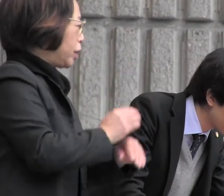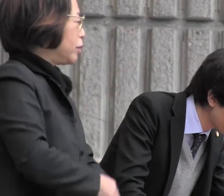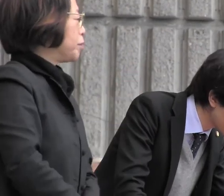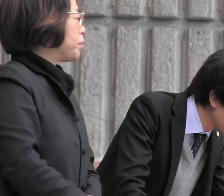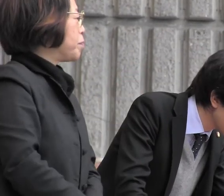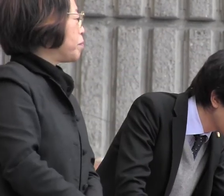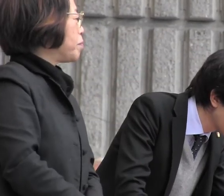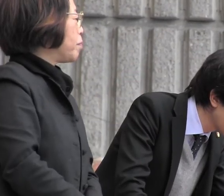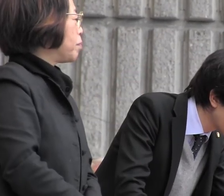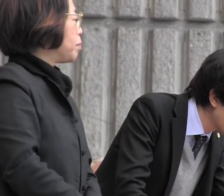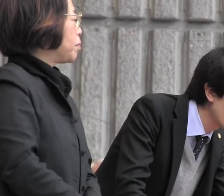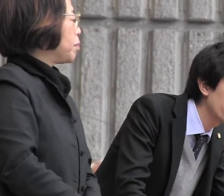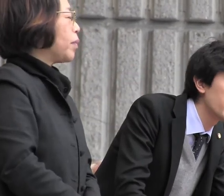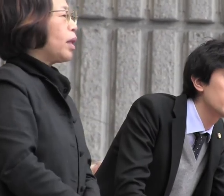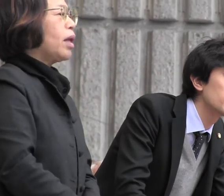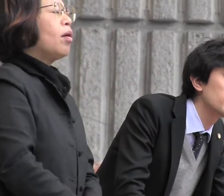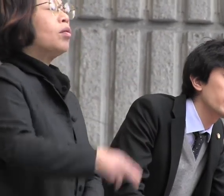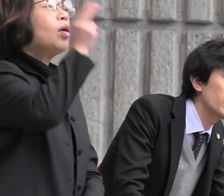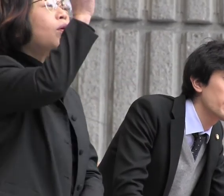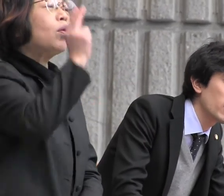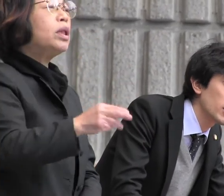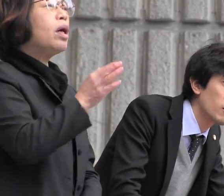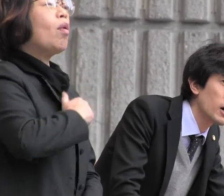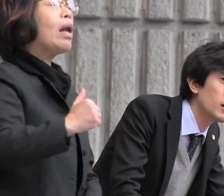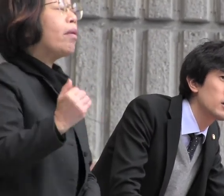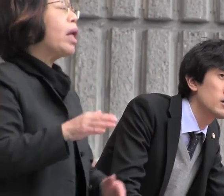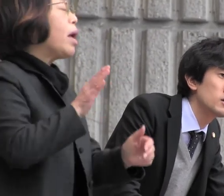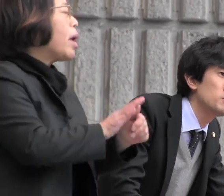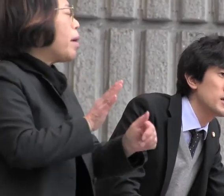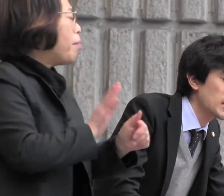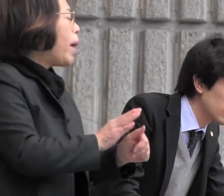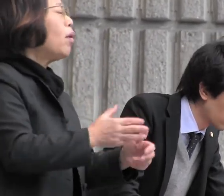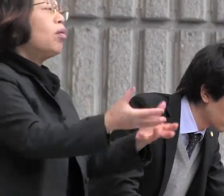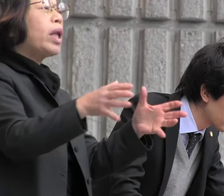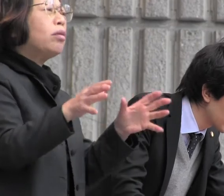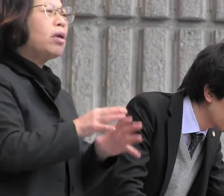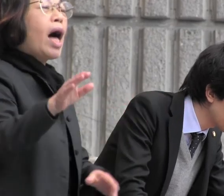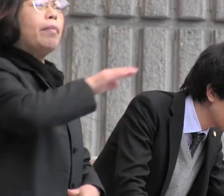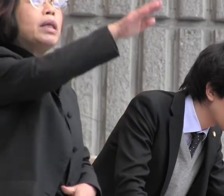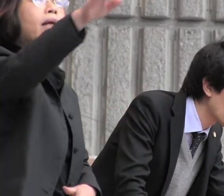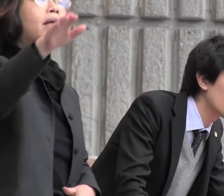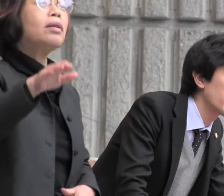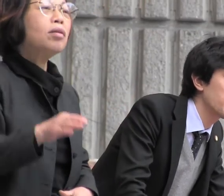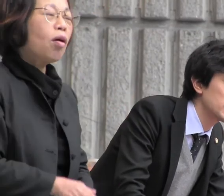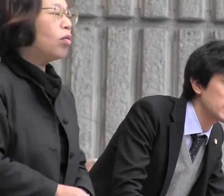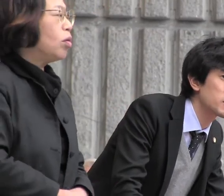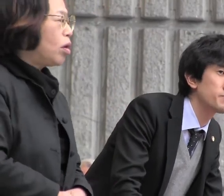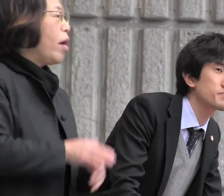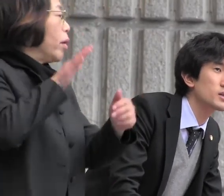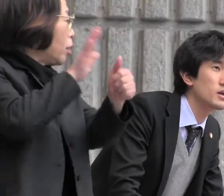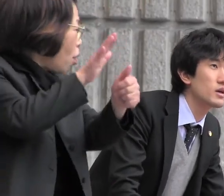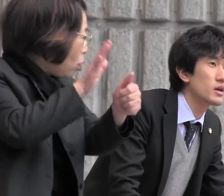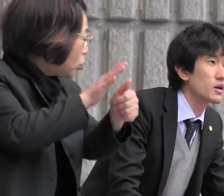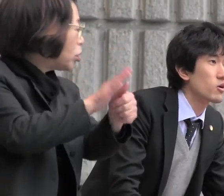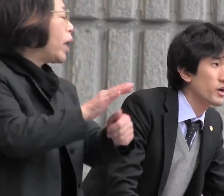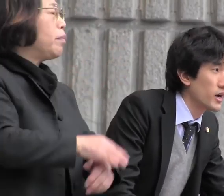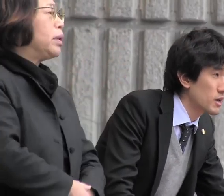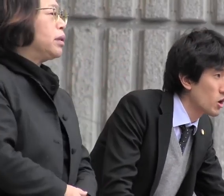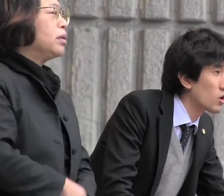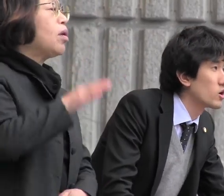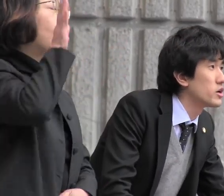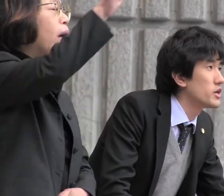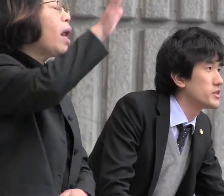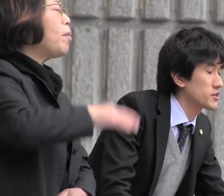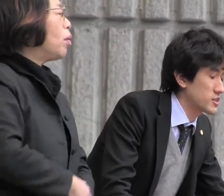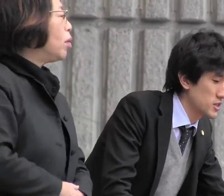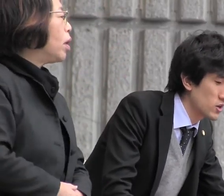。このように我々弁護団は皆さんのセーフティーネットとなります。これから